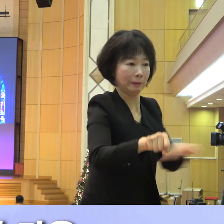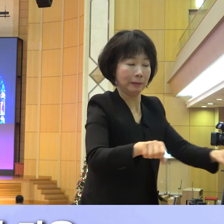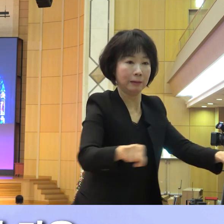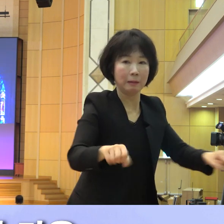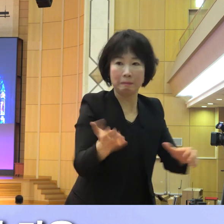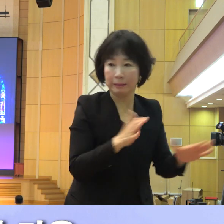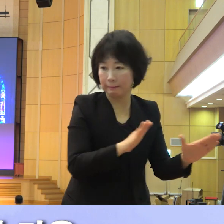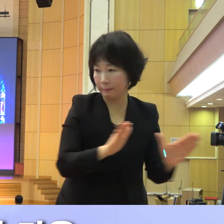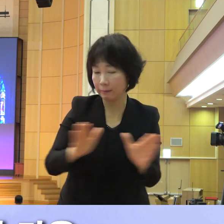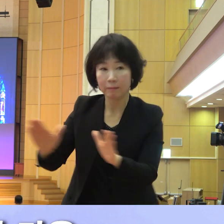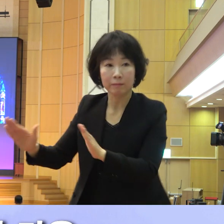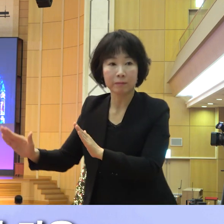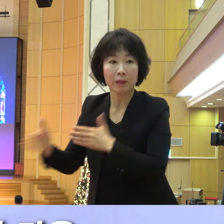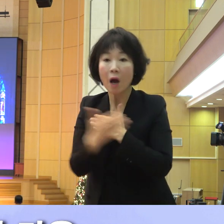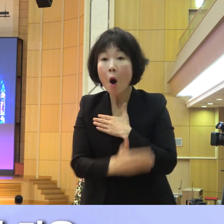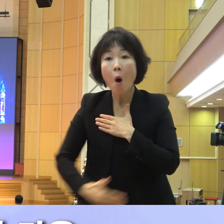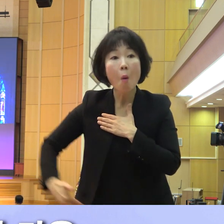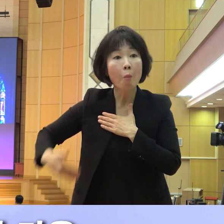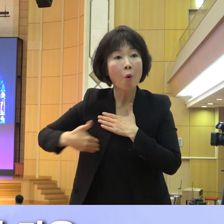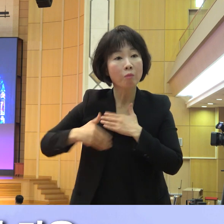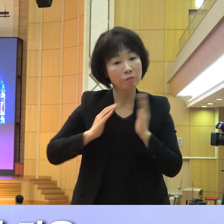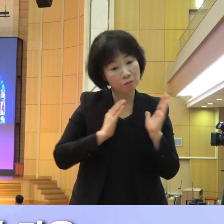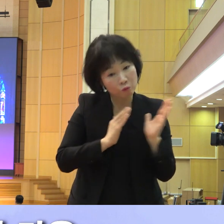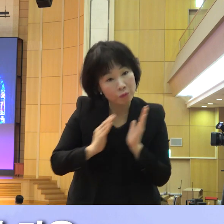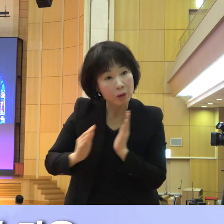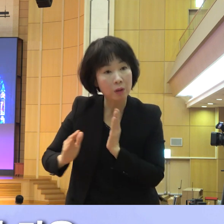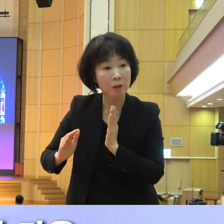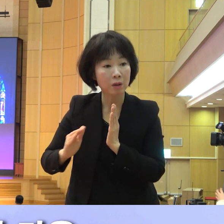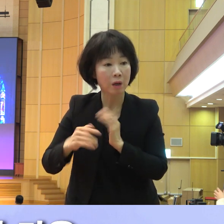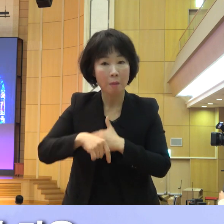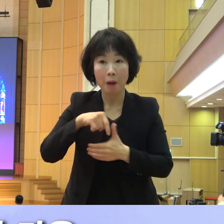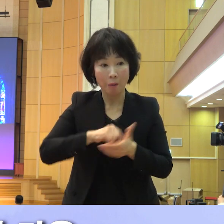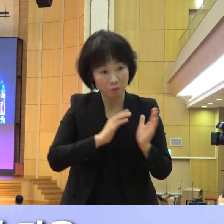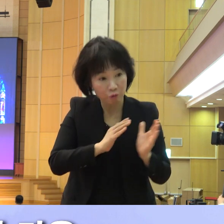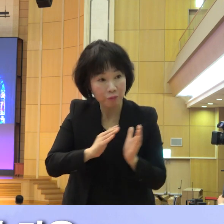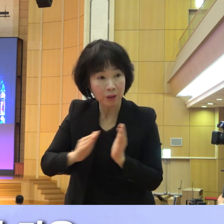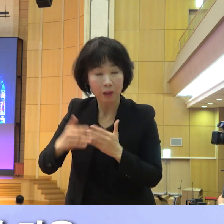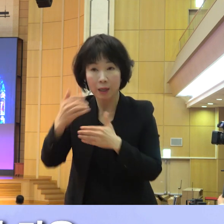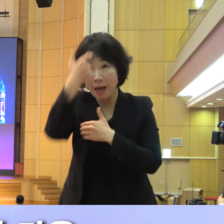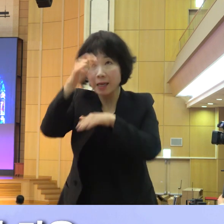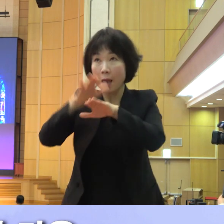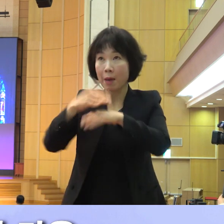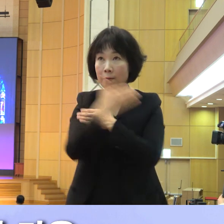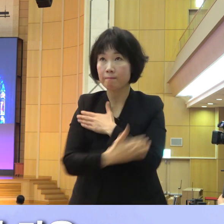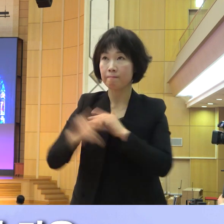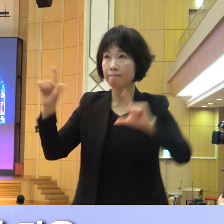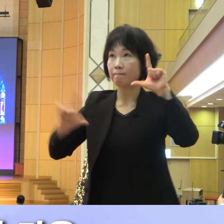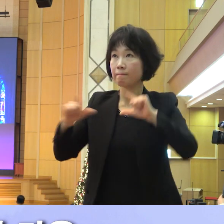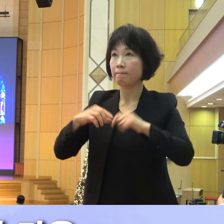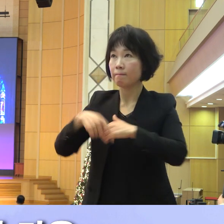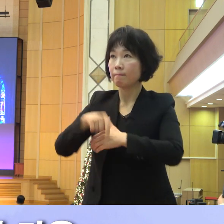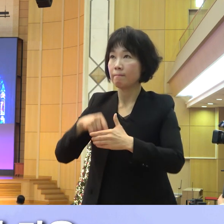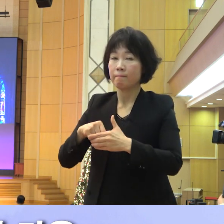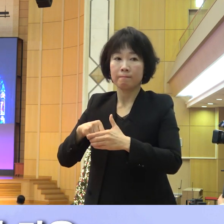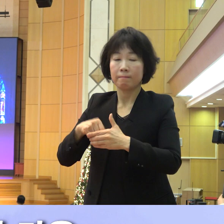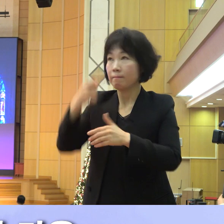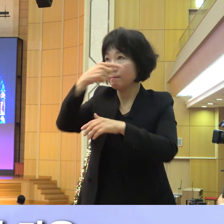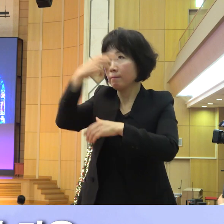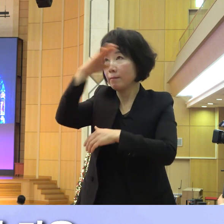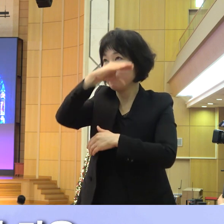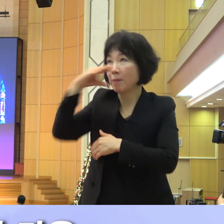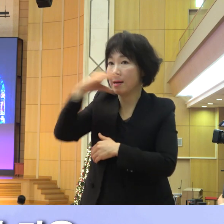여러분 몸가짐이든 아니면 주님 앞에 와서 예배드리는 태도 또는 마음 그리고